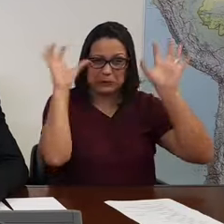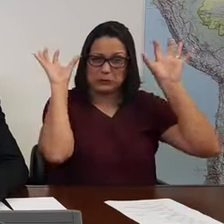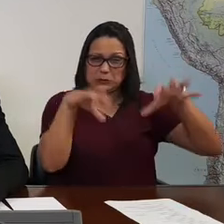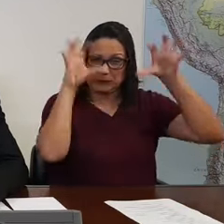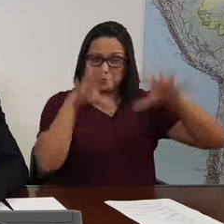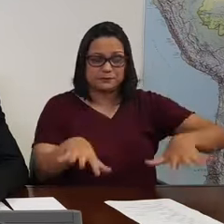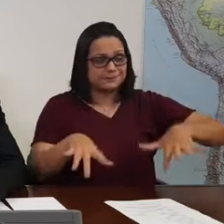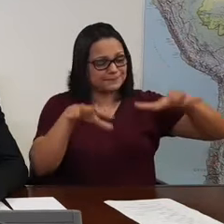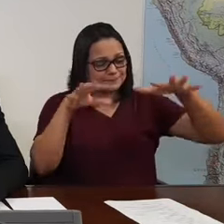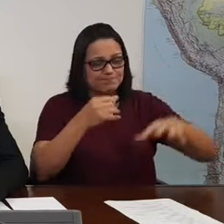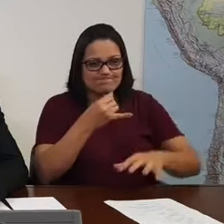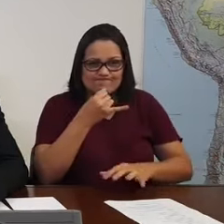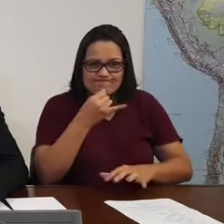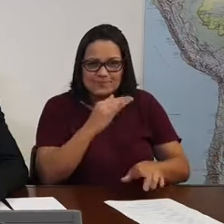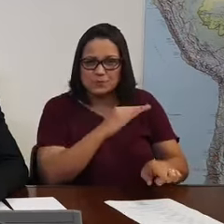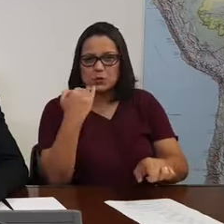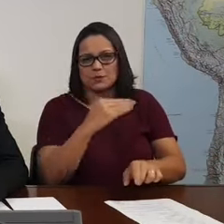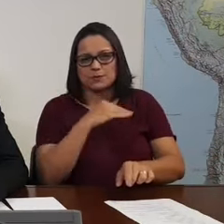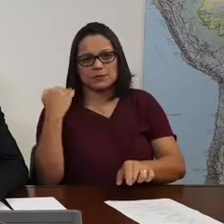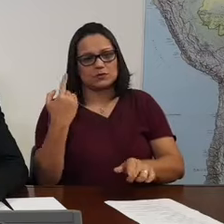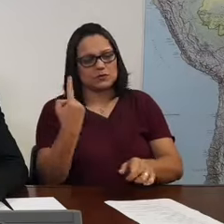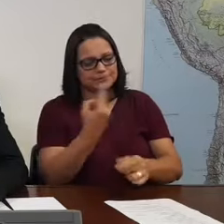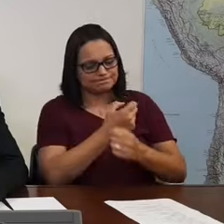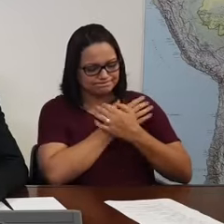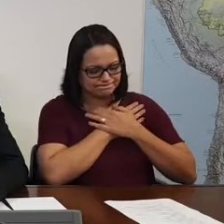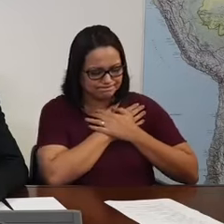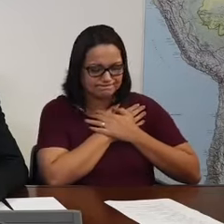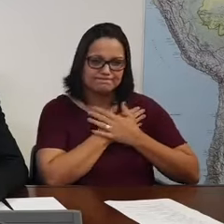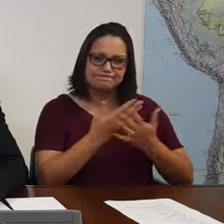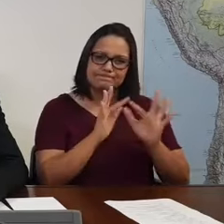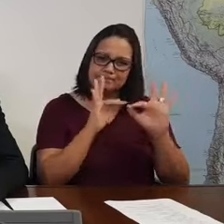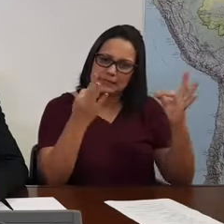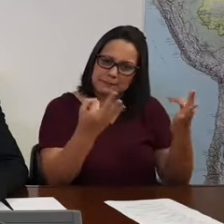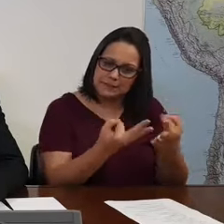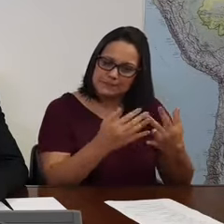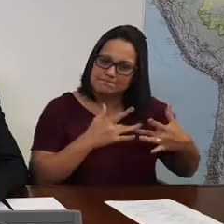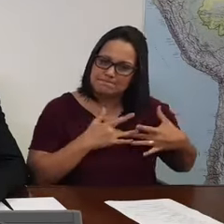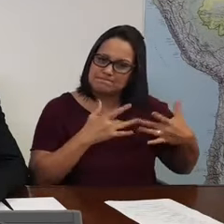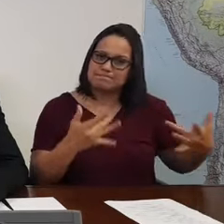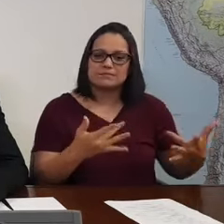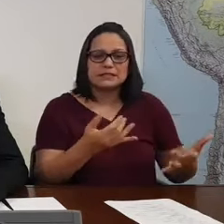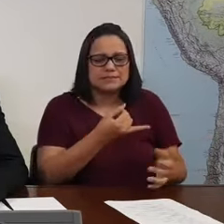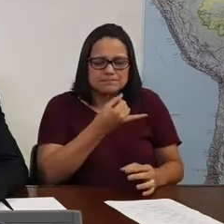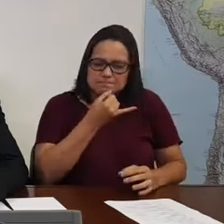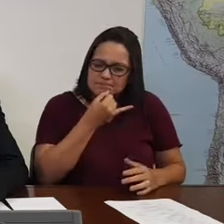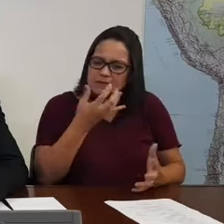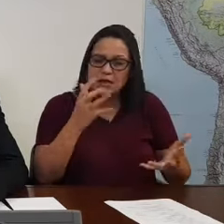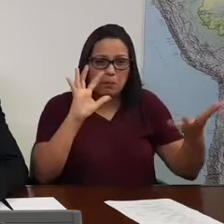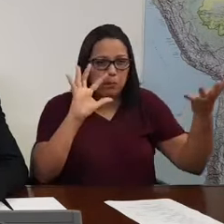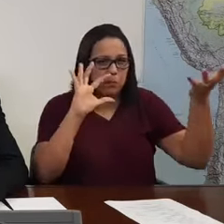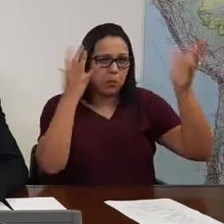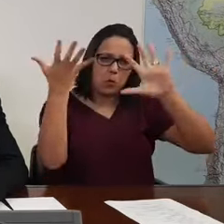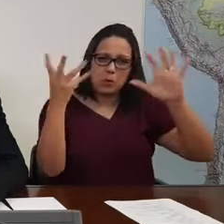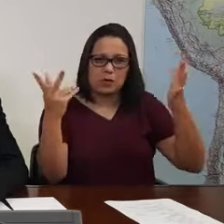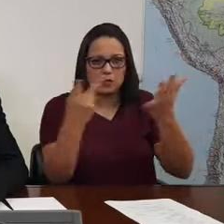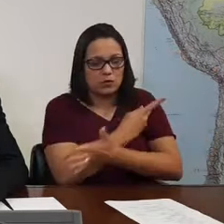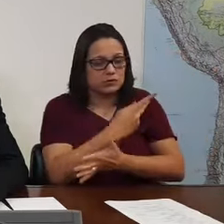mortes, e nós nos solidarizamos com os familiares. É triste essas catástrofes